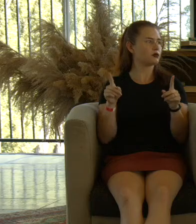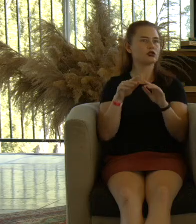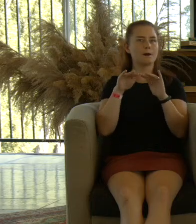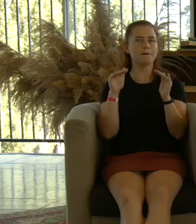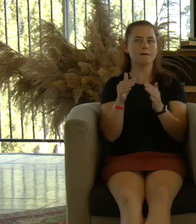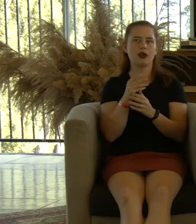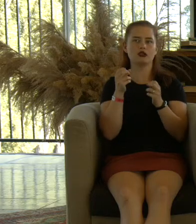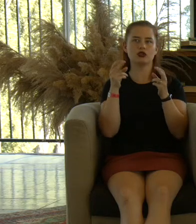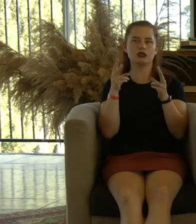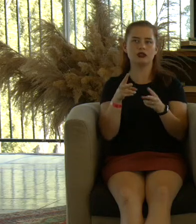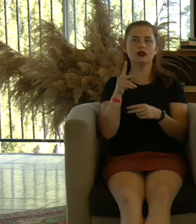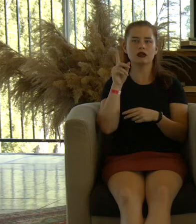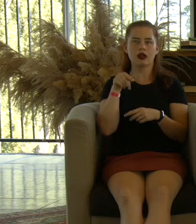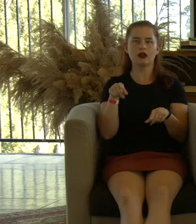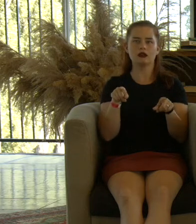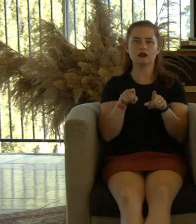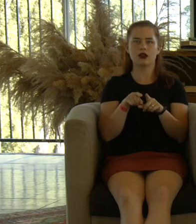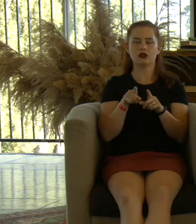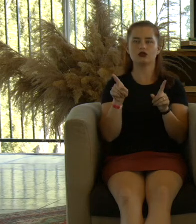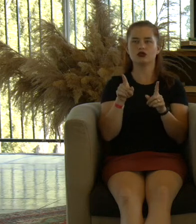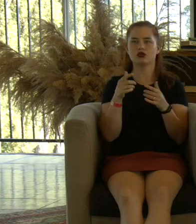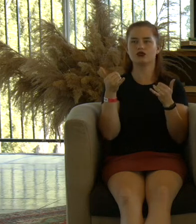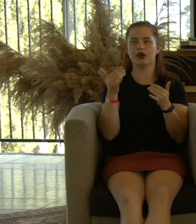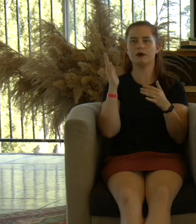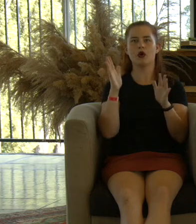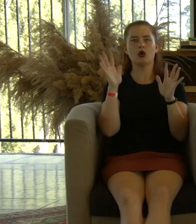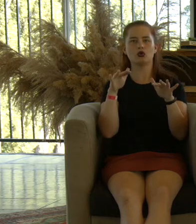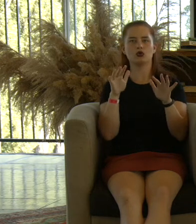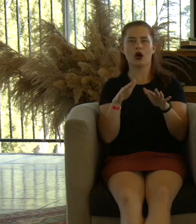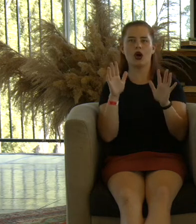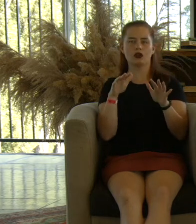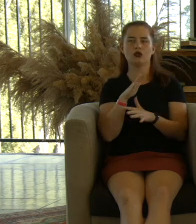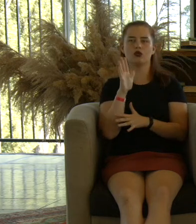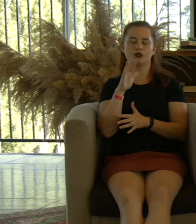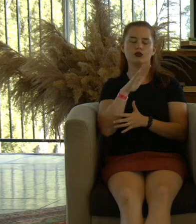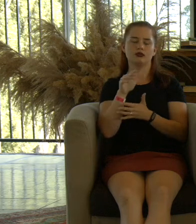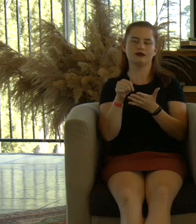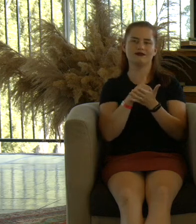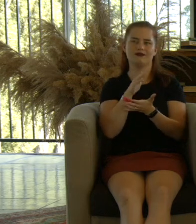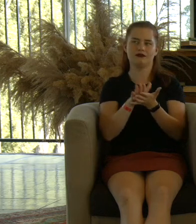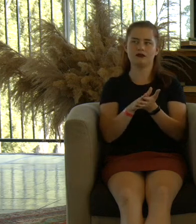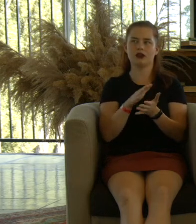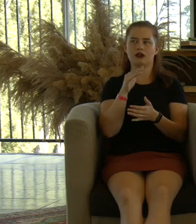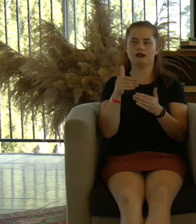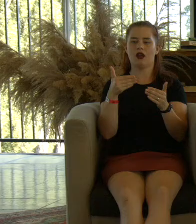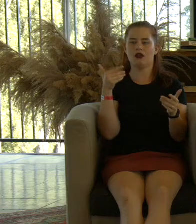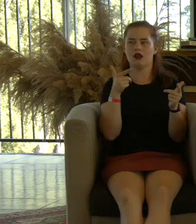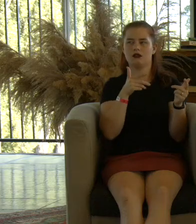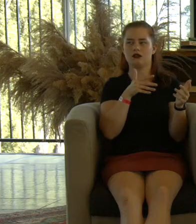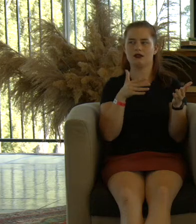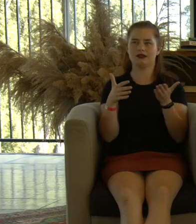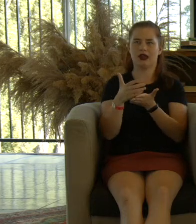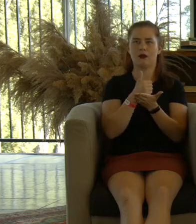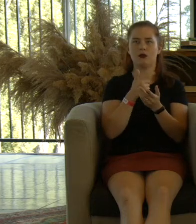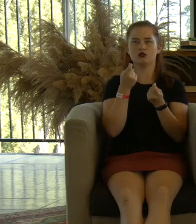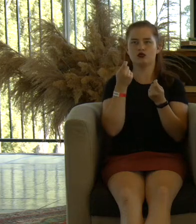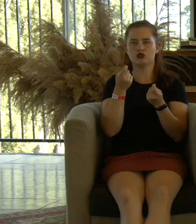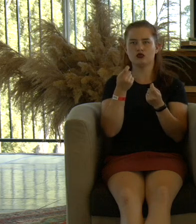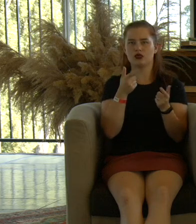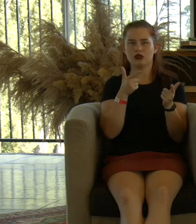рисков. Они знают, что впереди пройдет дождь, дождь породит гниль. И они заранее собирают. Он будет слегка-слегка